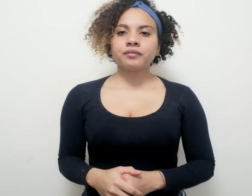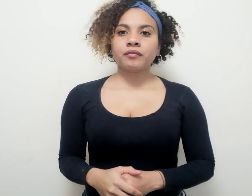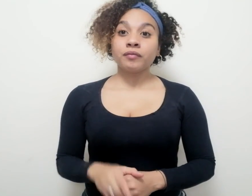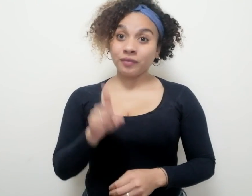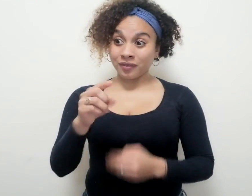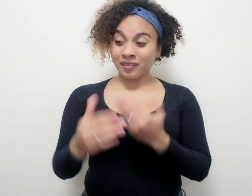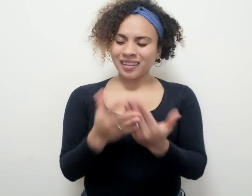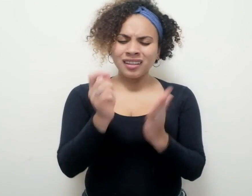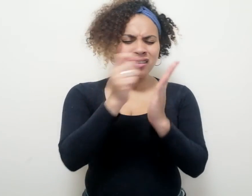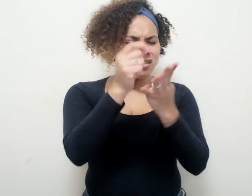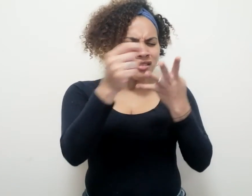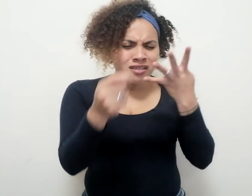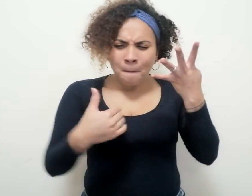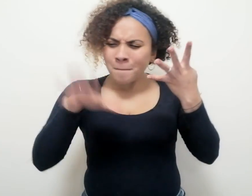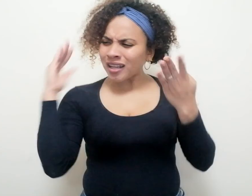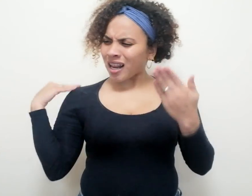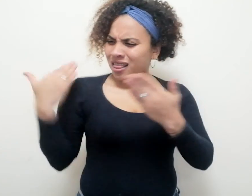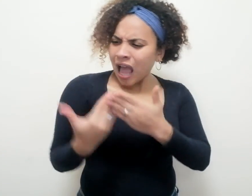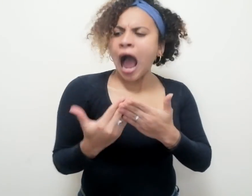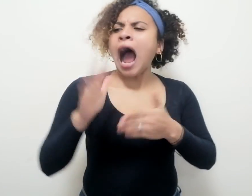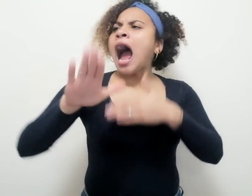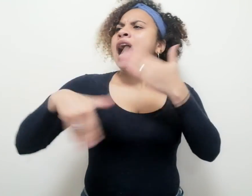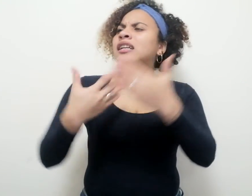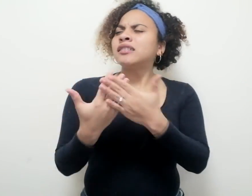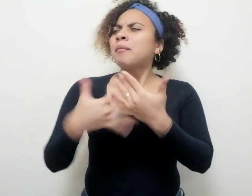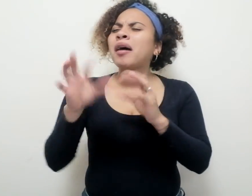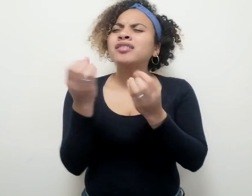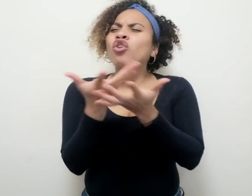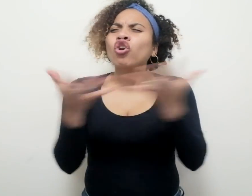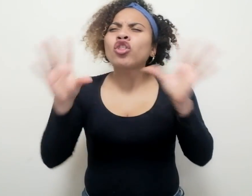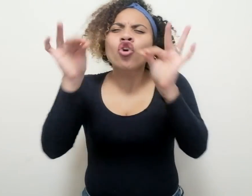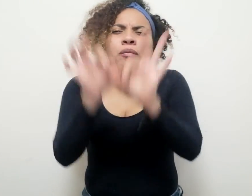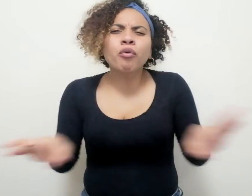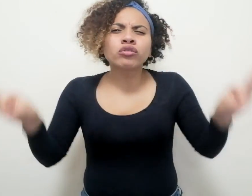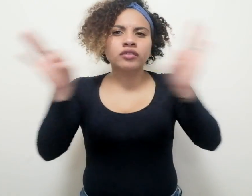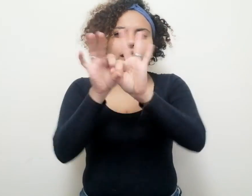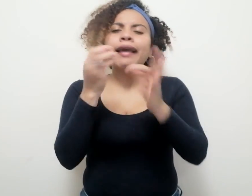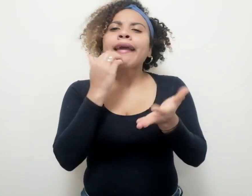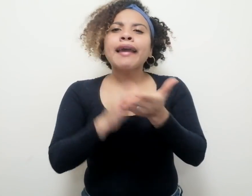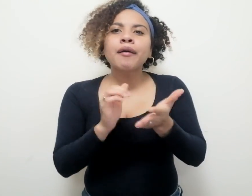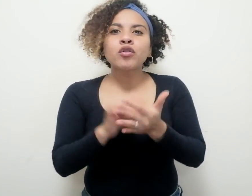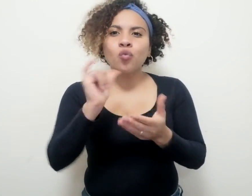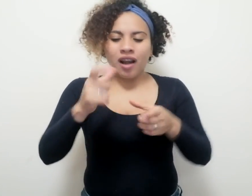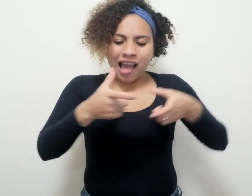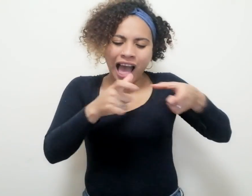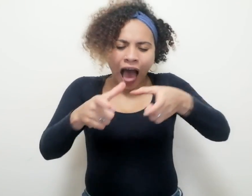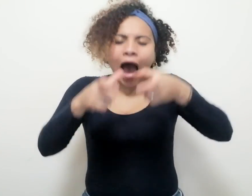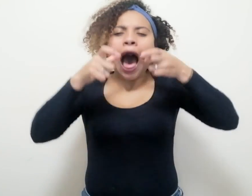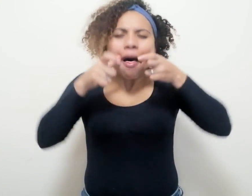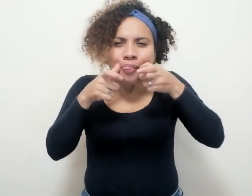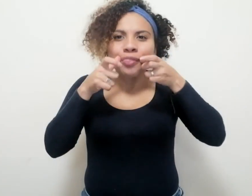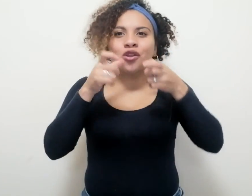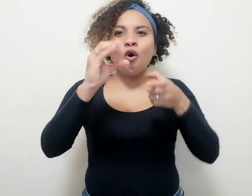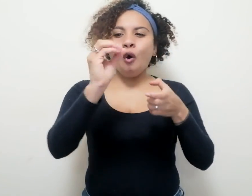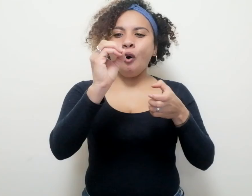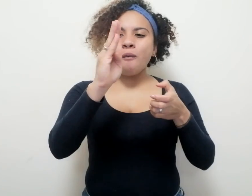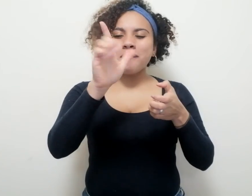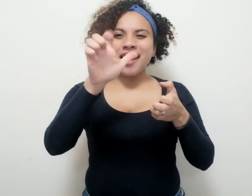desde los detalles más literarios hasta los más banales, como las obleas que recomienda